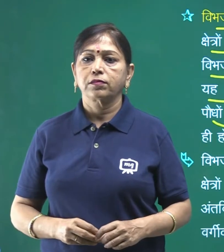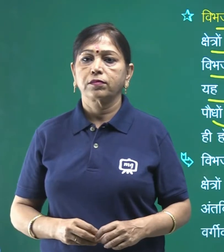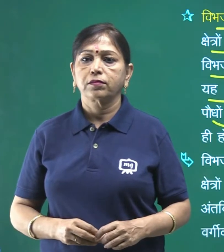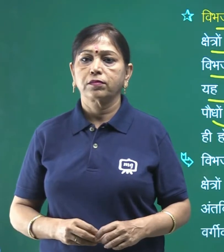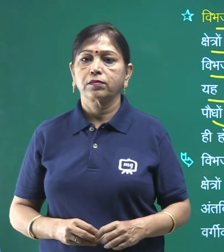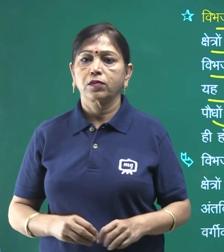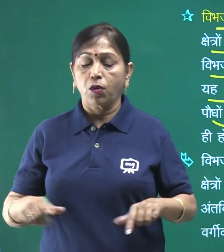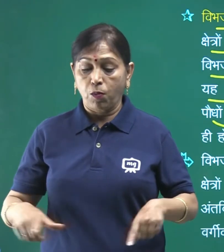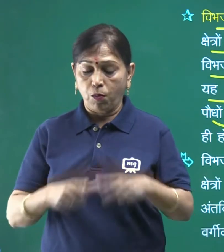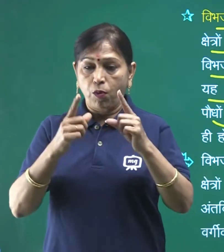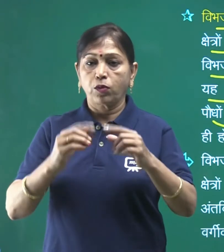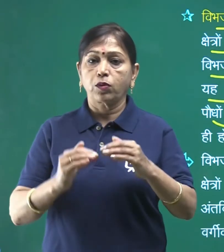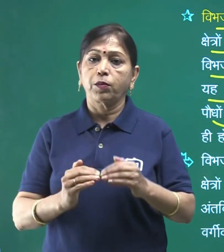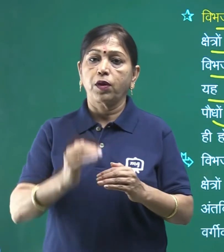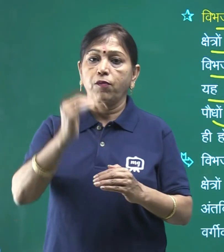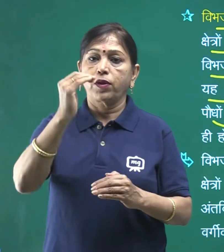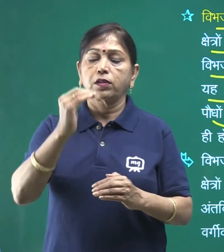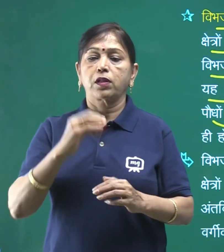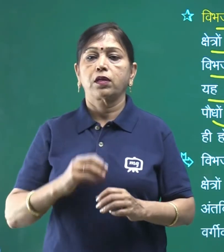पौधों में वृद्धि